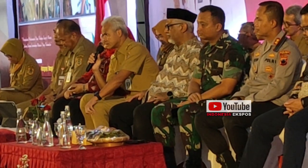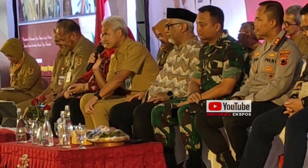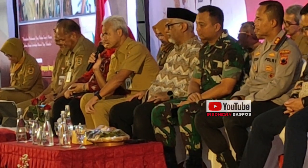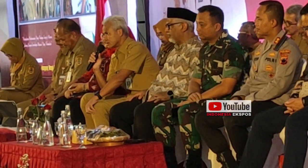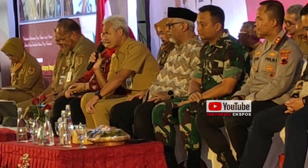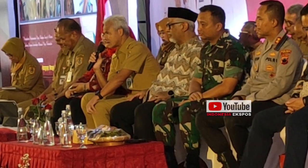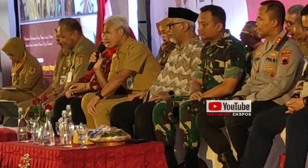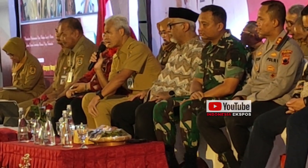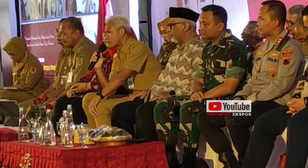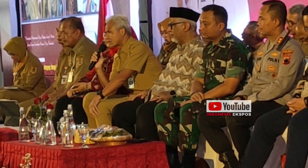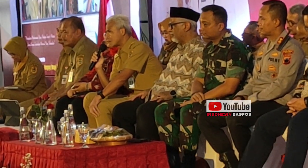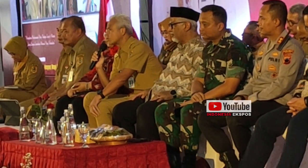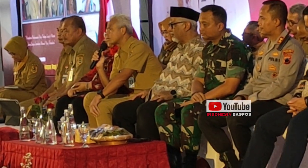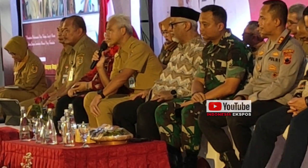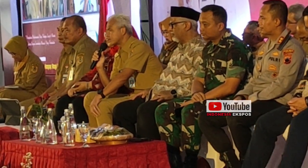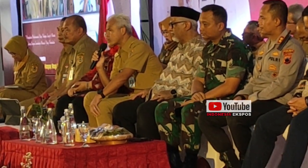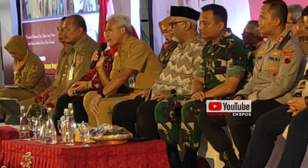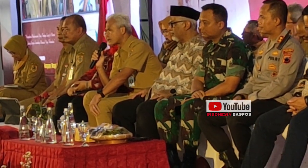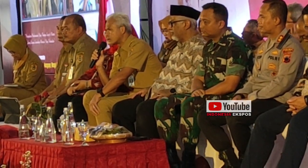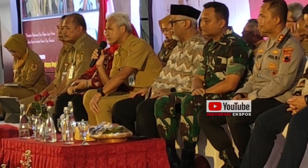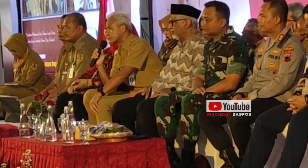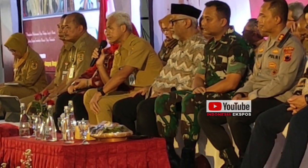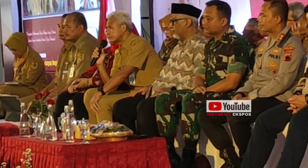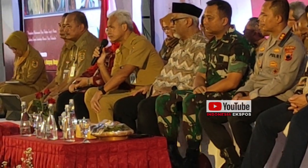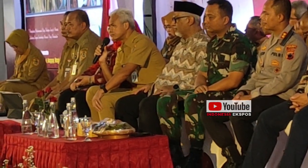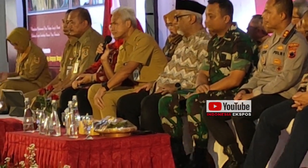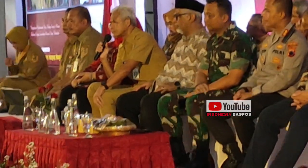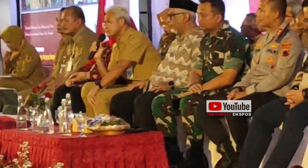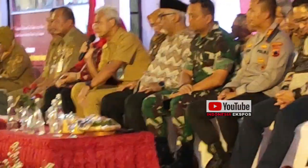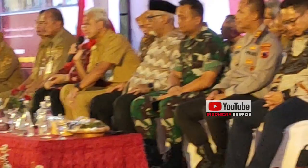temen atau kamu sebagai siswa gitu?